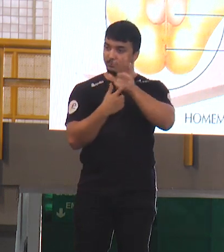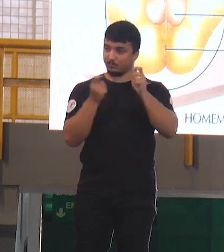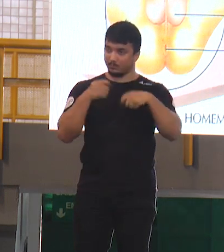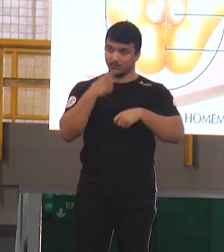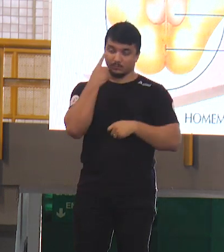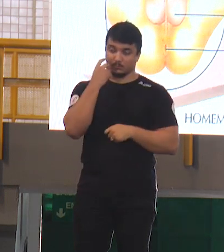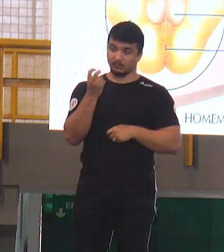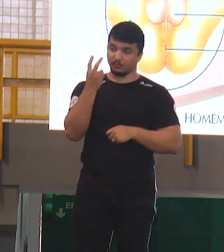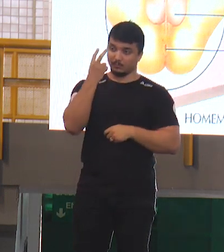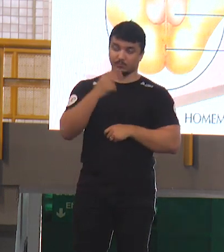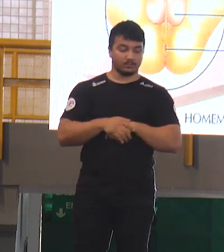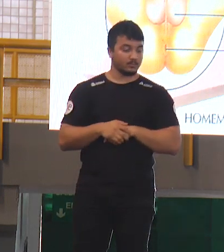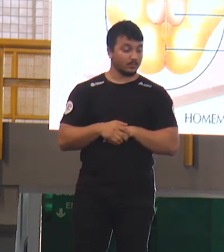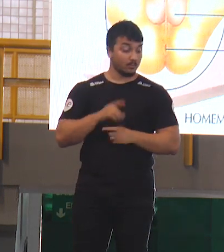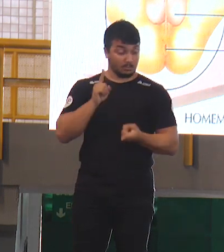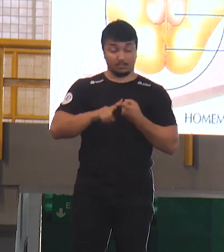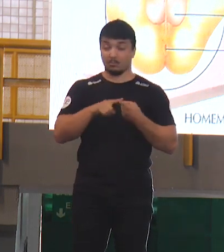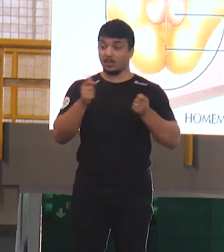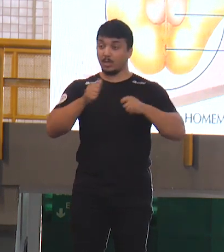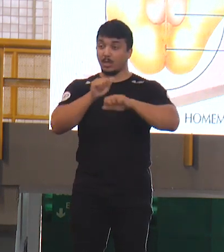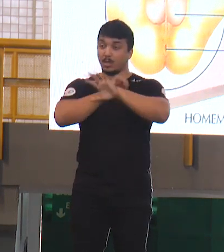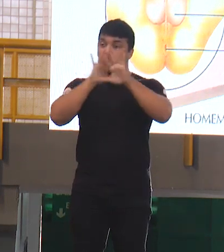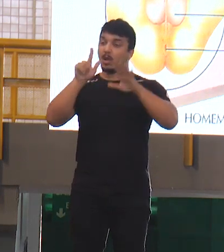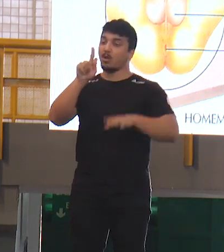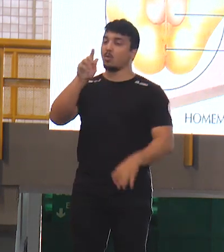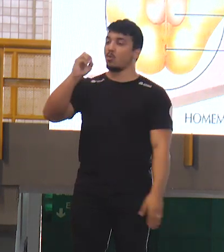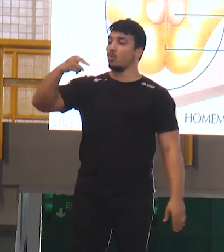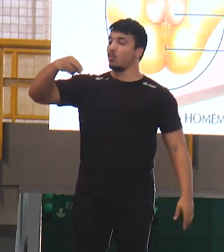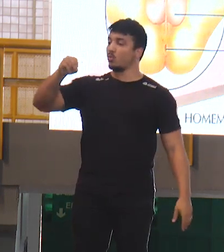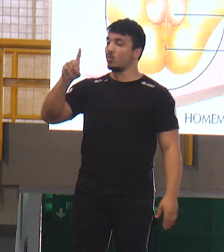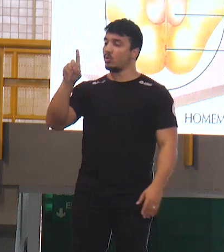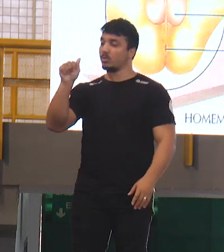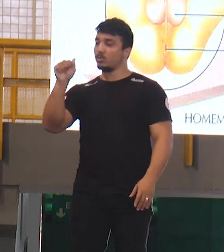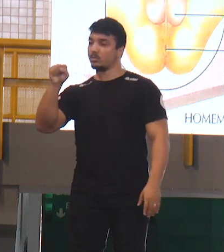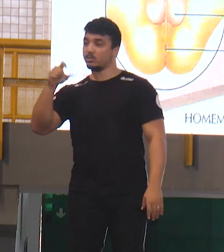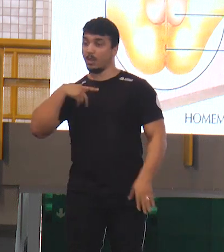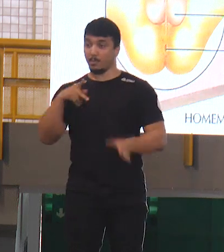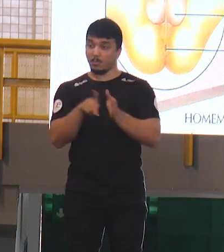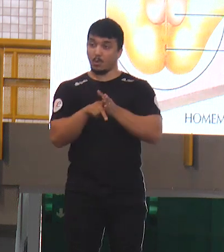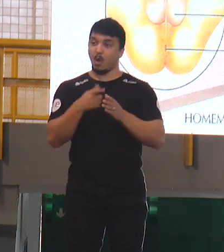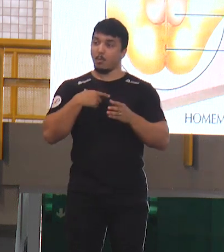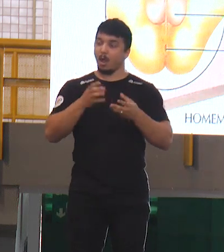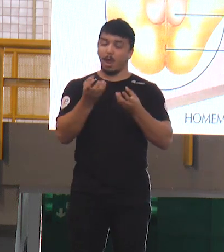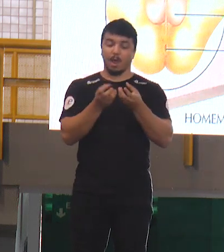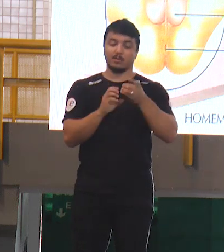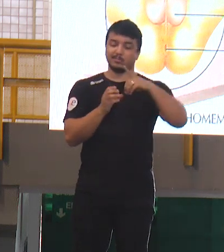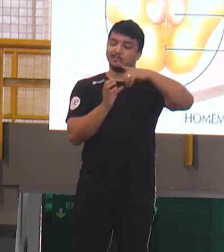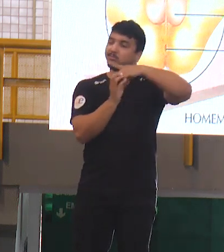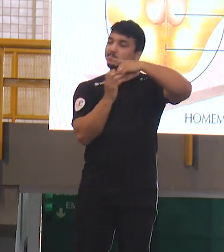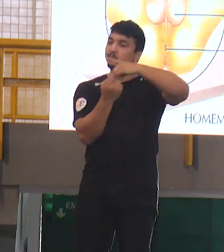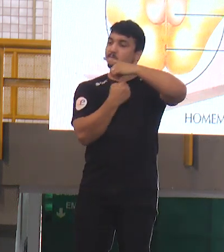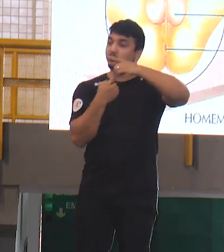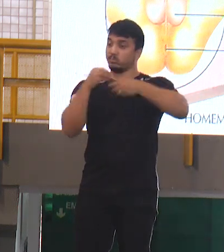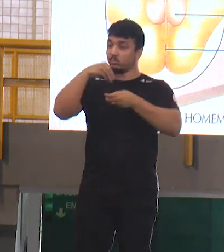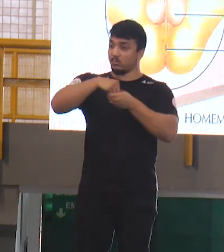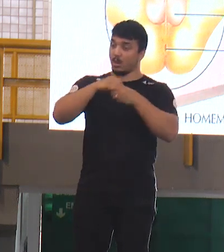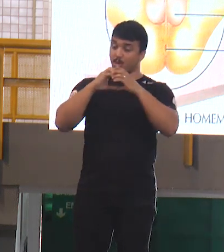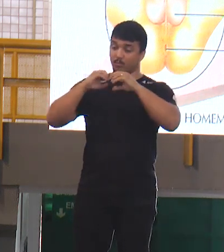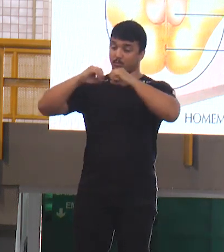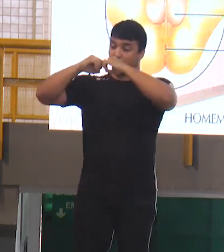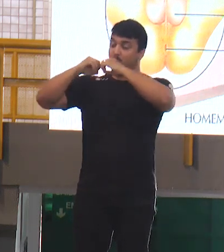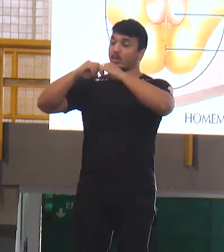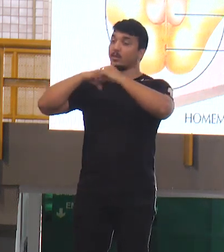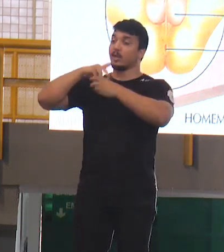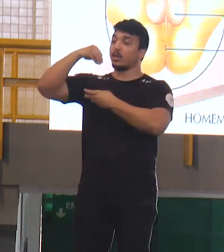E, obviamente, as gônadas sexuais, no caso os testículos, ele vai